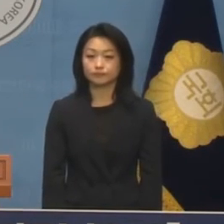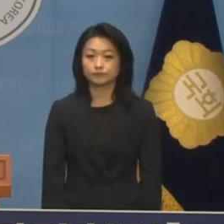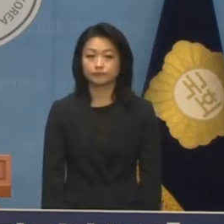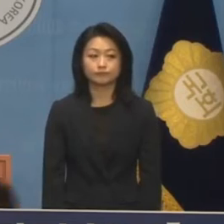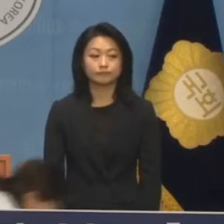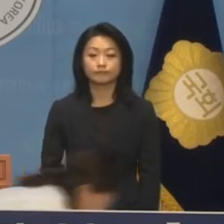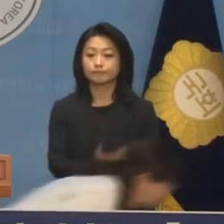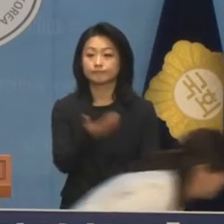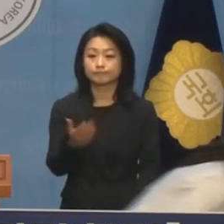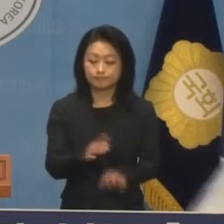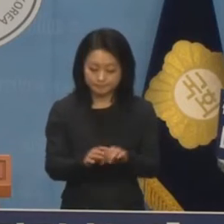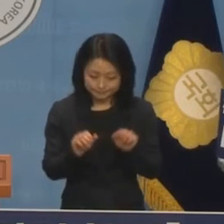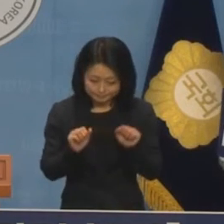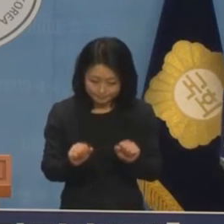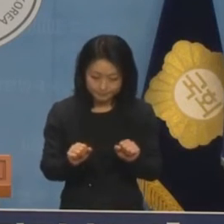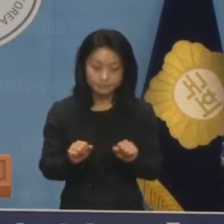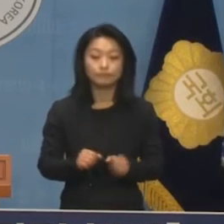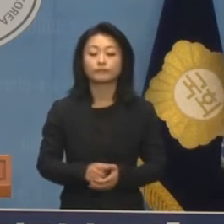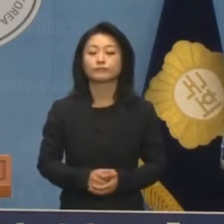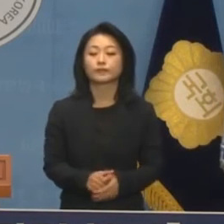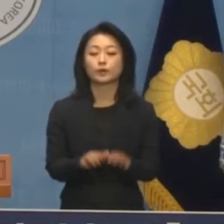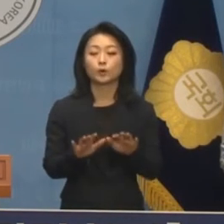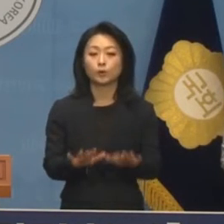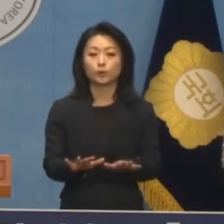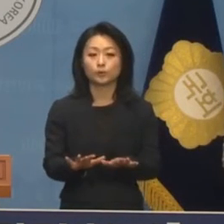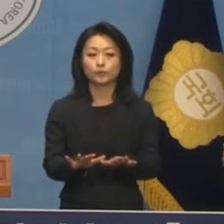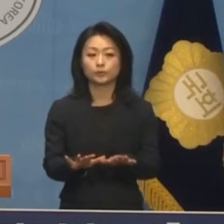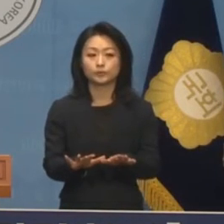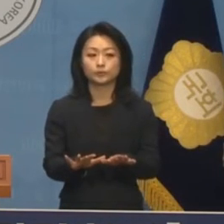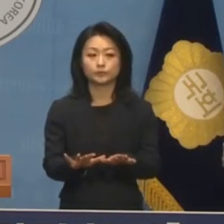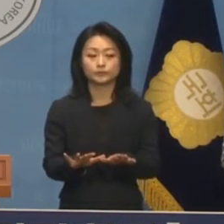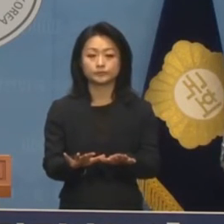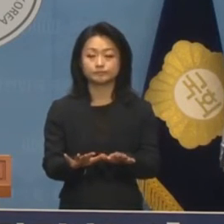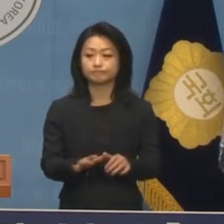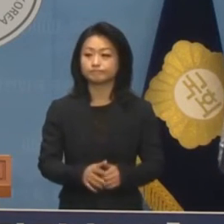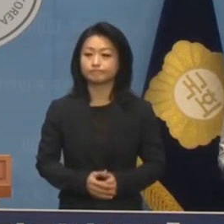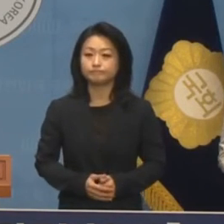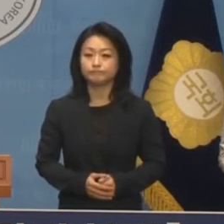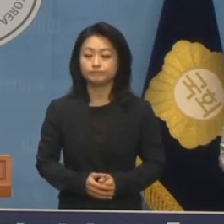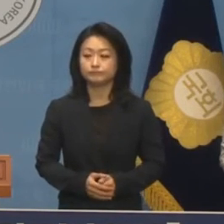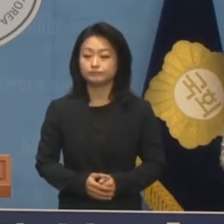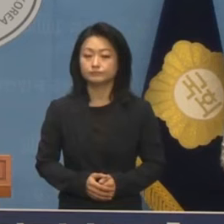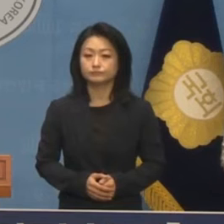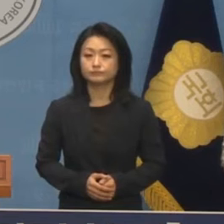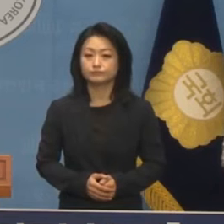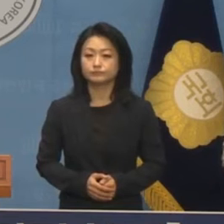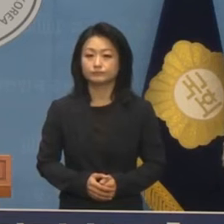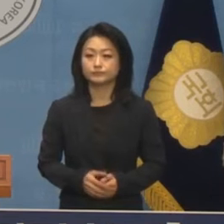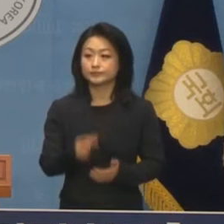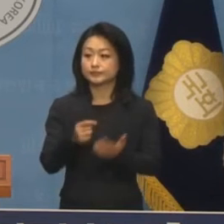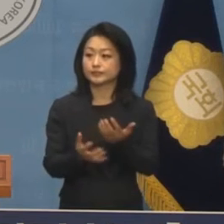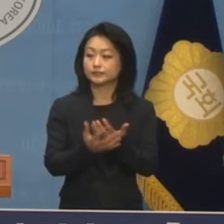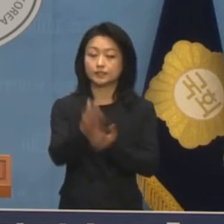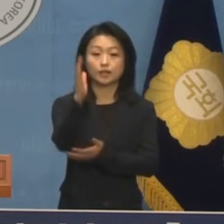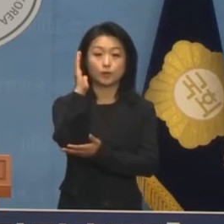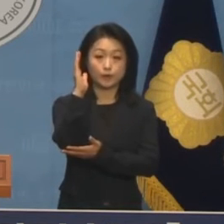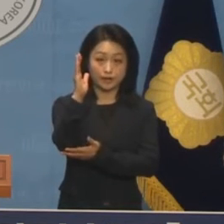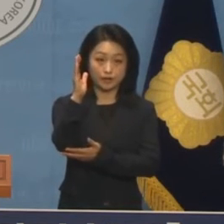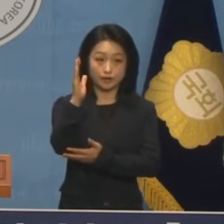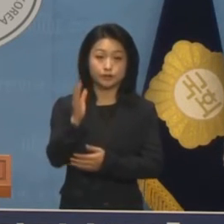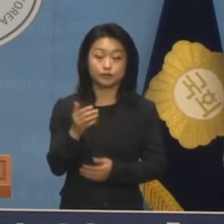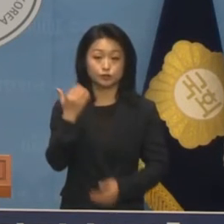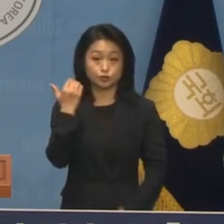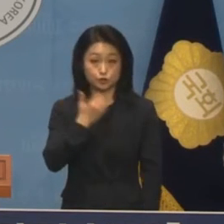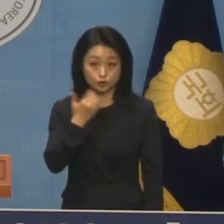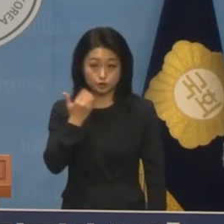기자분들 안녕하십니까? 네, 오늘 지금 그 기자회견을 하려는 분들을